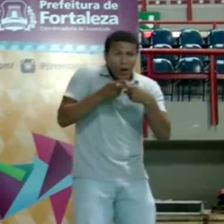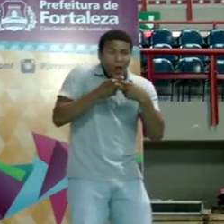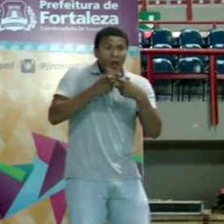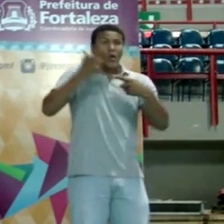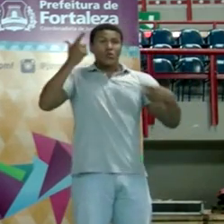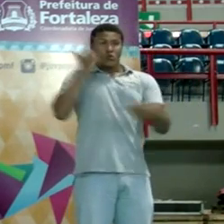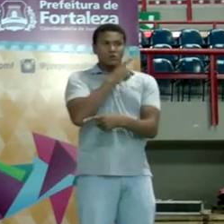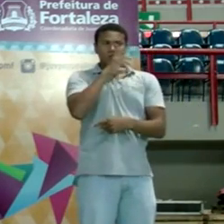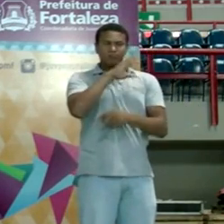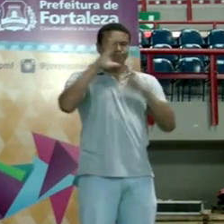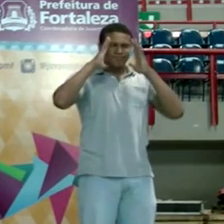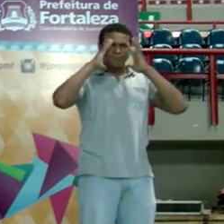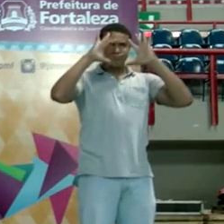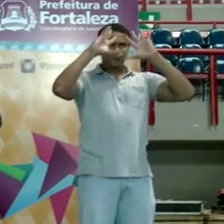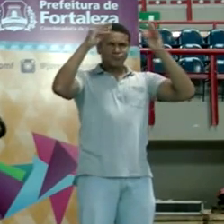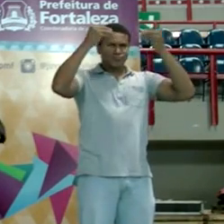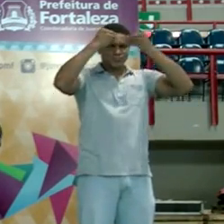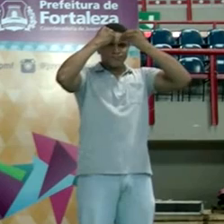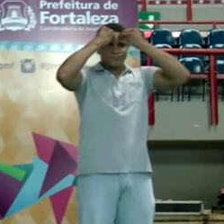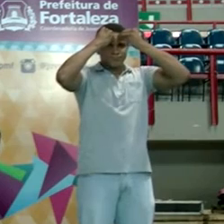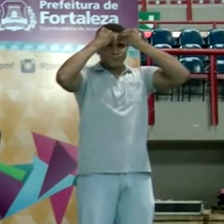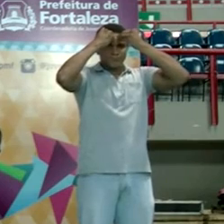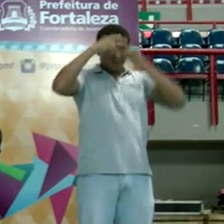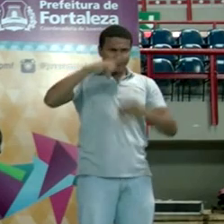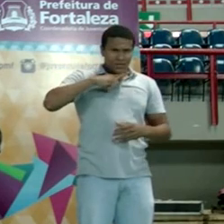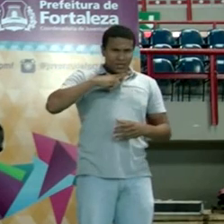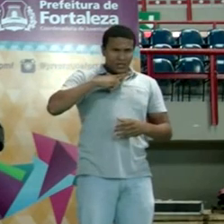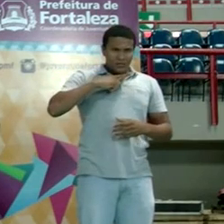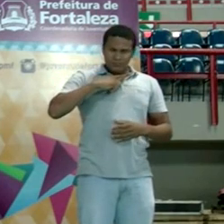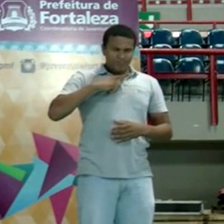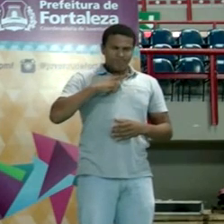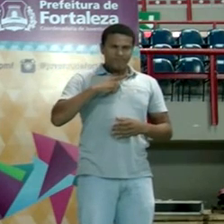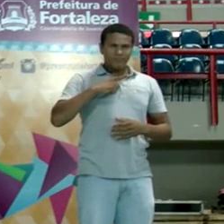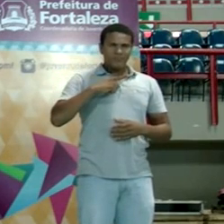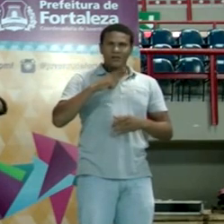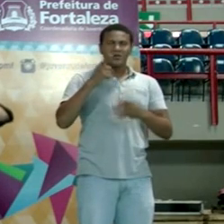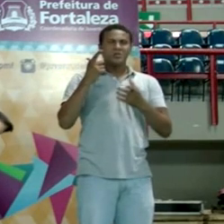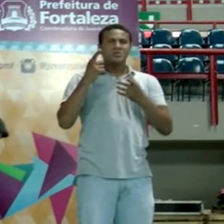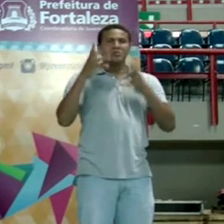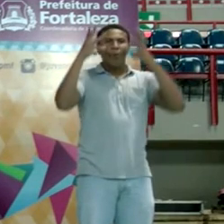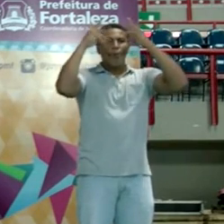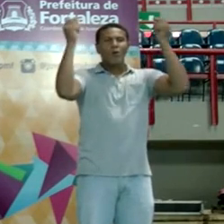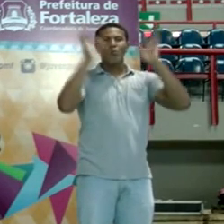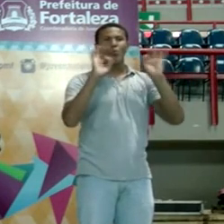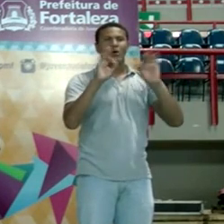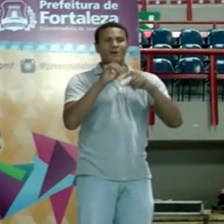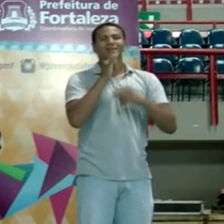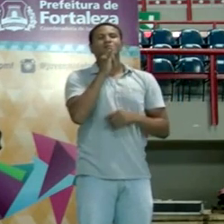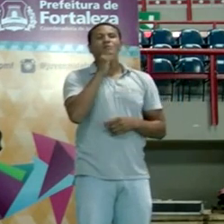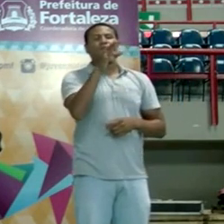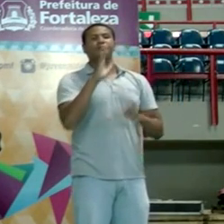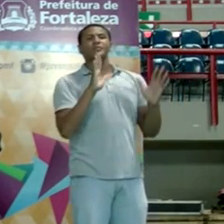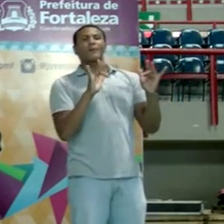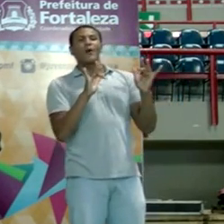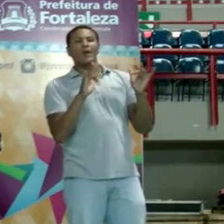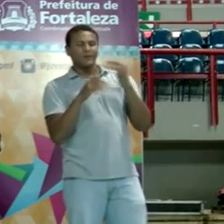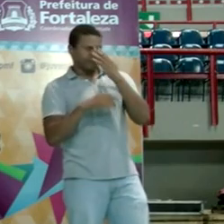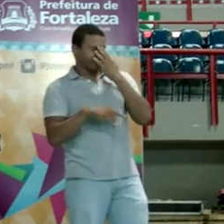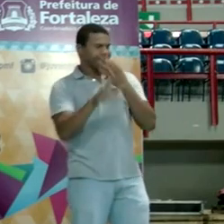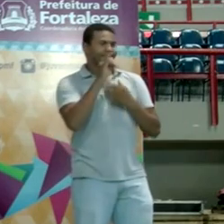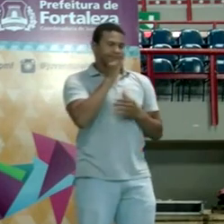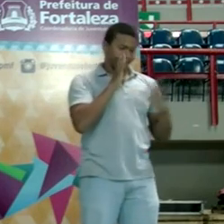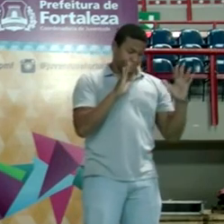na sua cabeça, meu amigo, ela não sai nunca. Quer um exemplo? Você com seu namorado ou você com sua